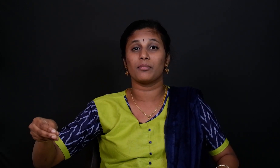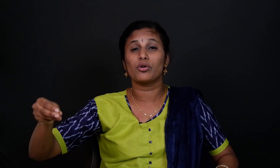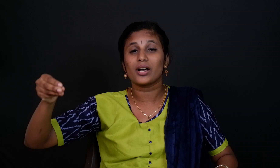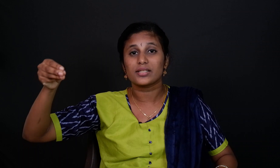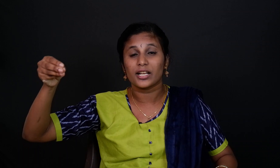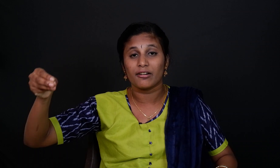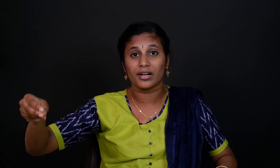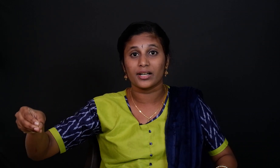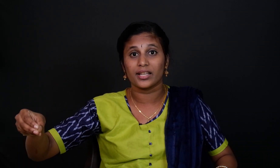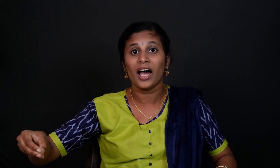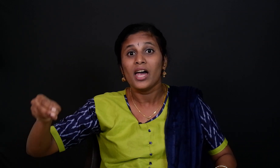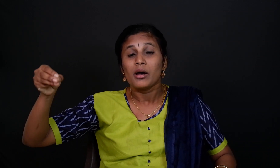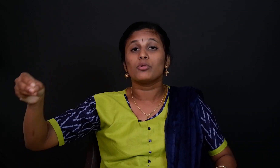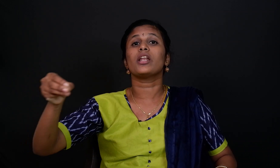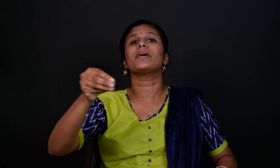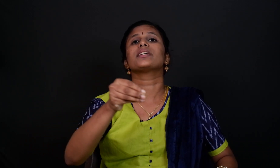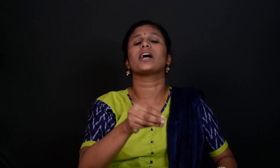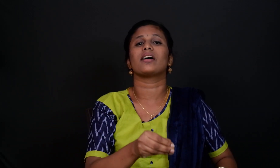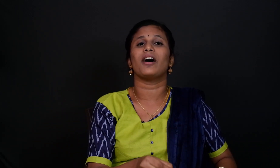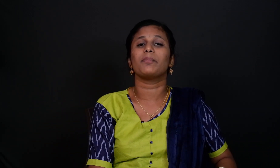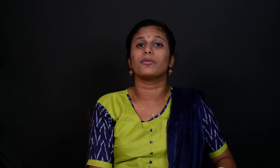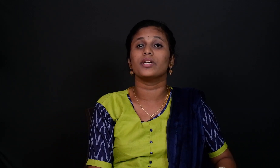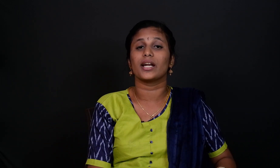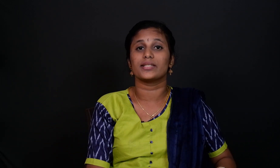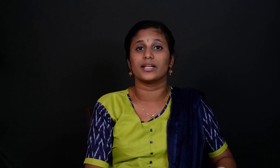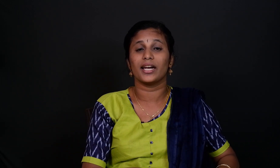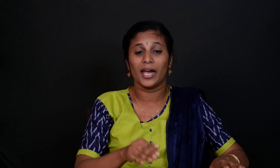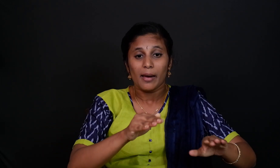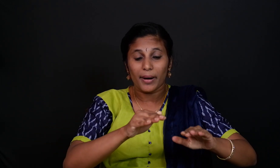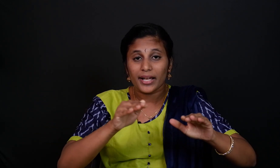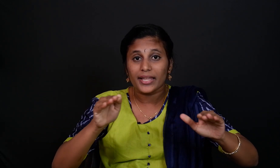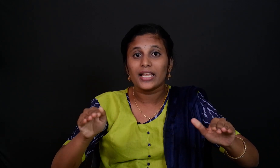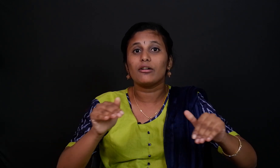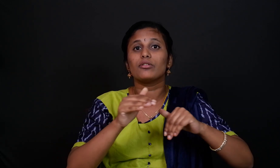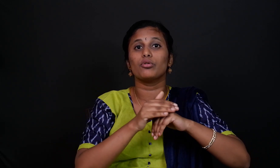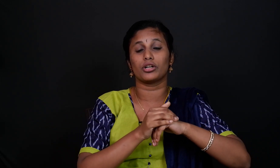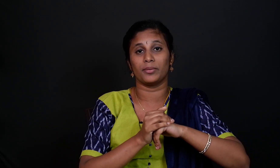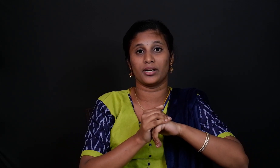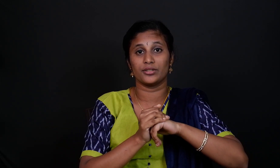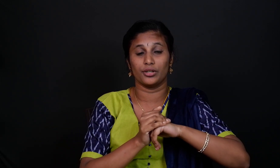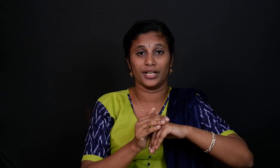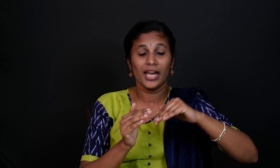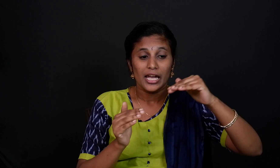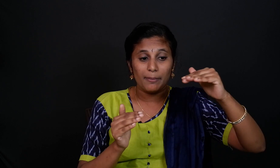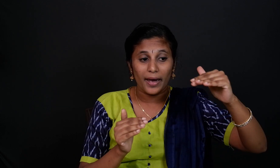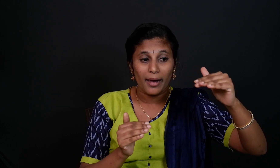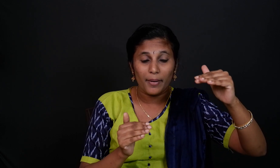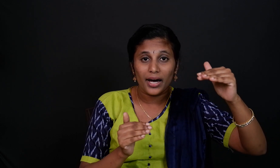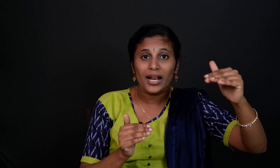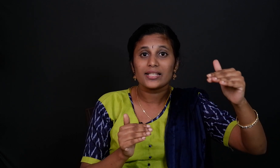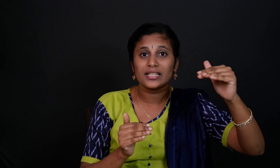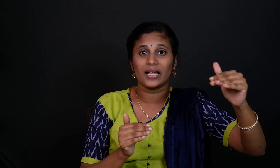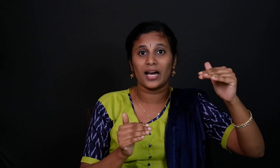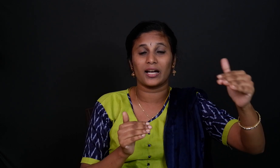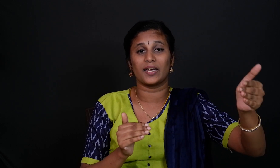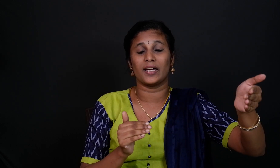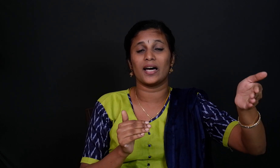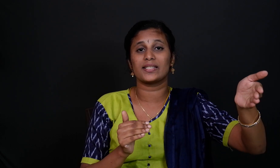மு க ஸ்டாலின் அவர்களுக்கு தான் முதலமைச்சர் ஆகிற வாய்ப்பு வந்து கிடைச்சிருக்கு. பாருங்க எந்த அளவுக்கு வந்து ஒற்றுமை இருக்குன்னு சொல்லிட்டு. இப்ப மகாராஷ்டிரா